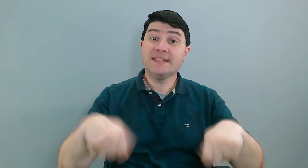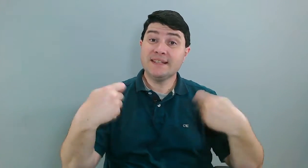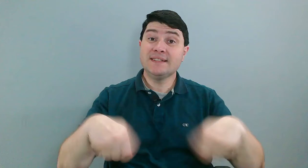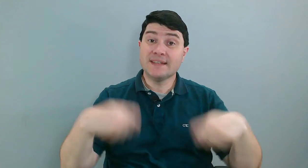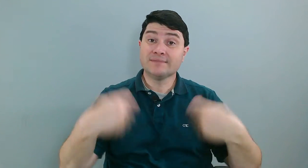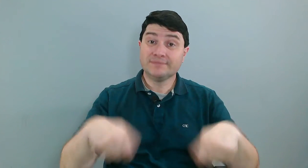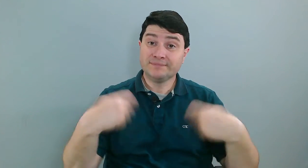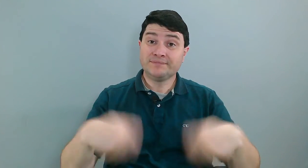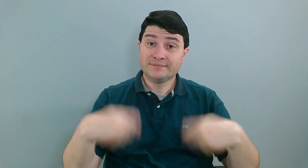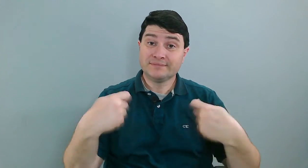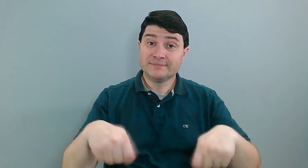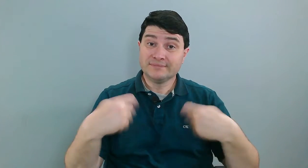precisa.